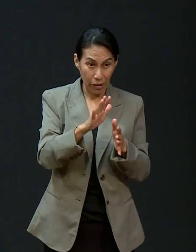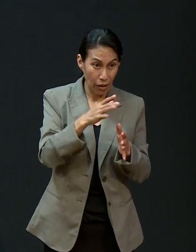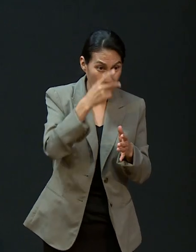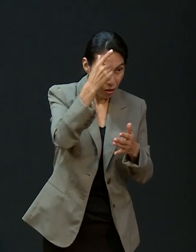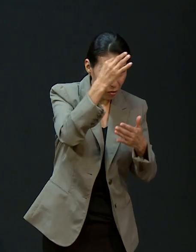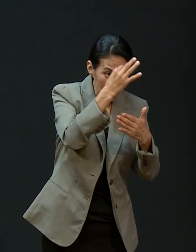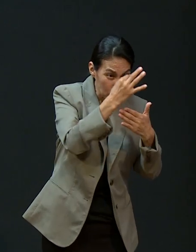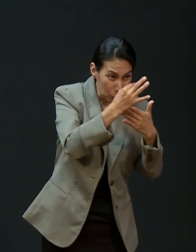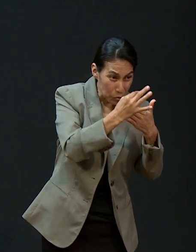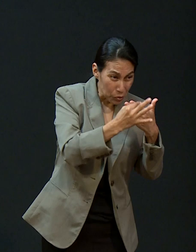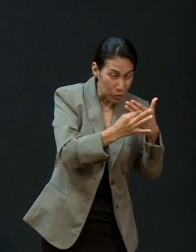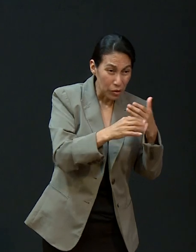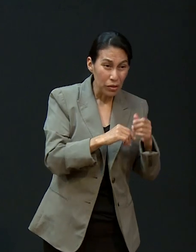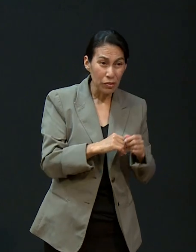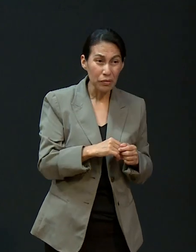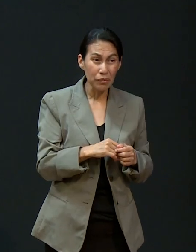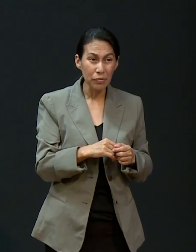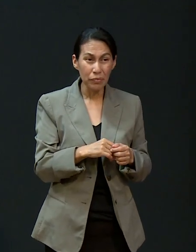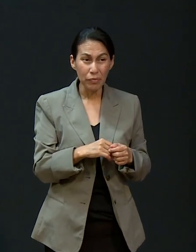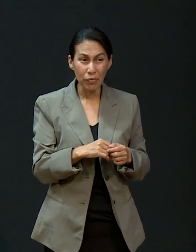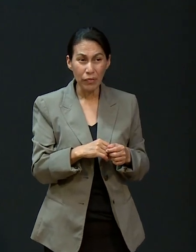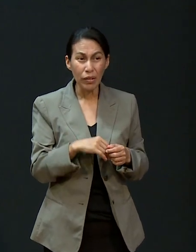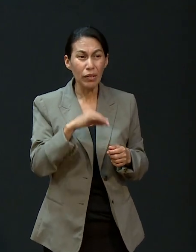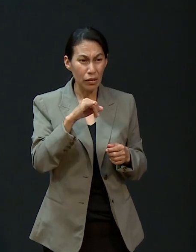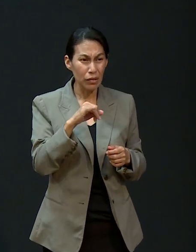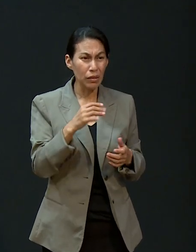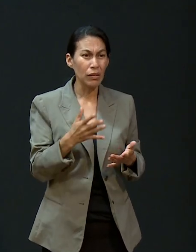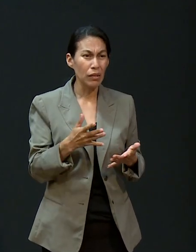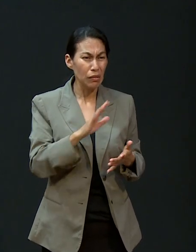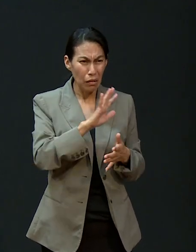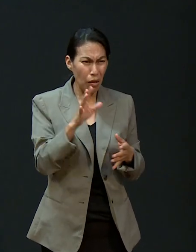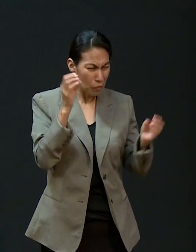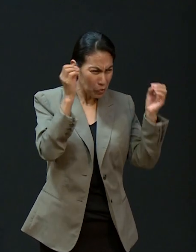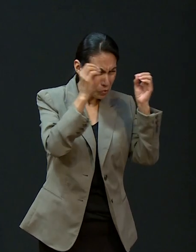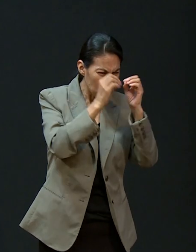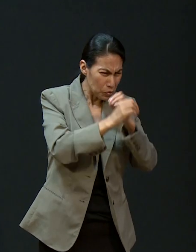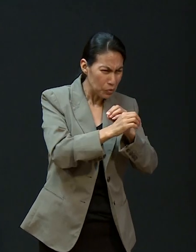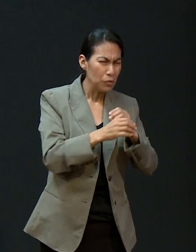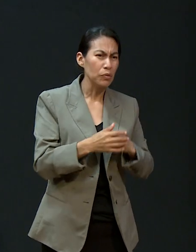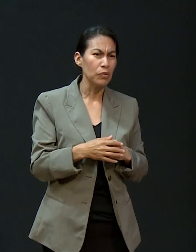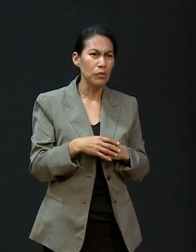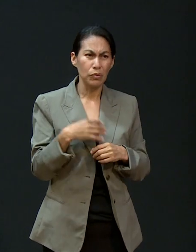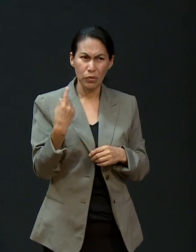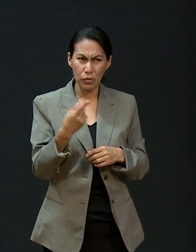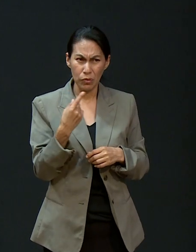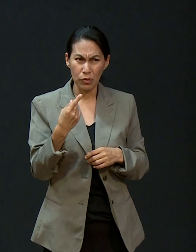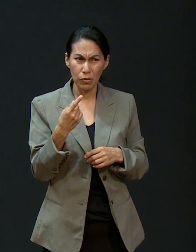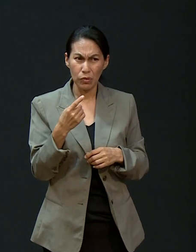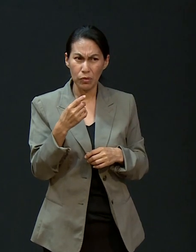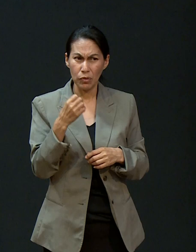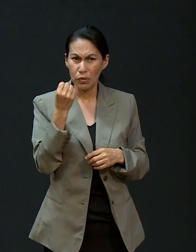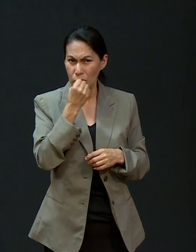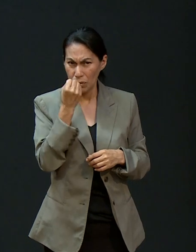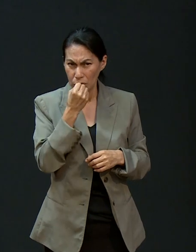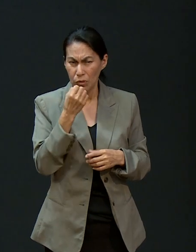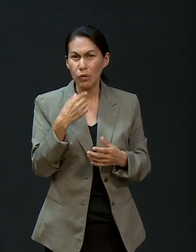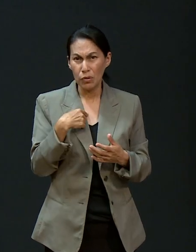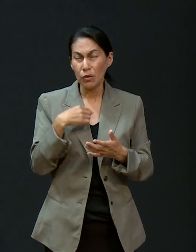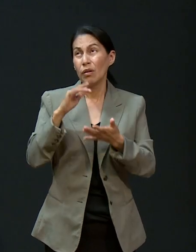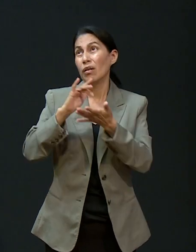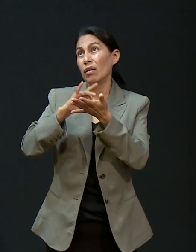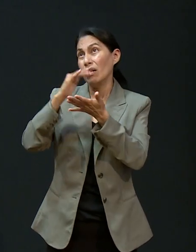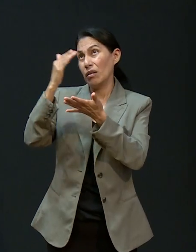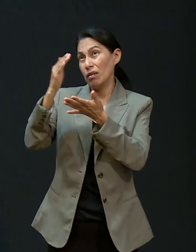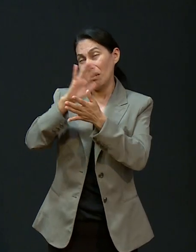y llegó la noche. Sí, en la Y fue cuando tú oraste en tu desesperación. Sí, cuando estábamos en nuestro culto.